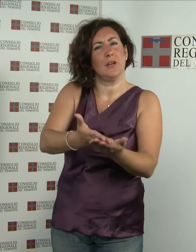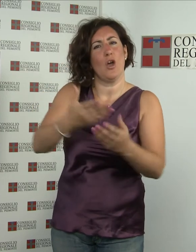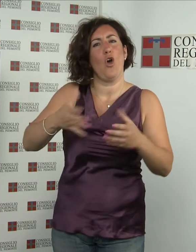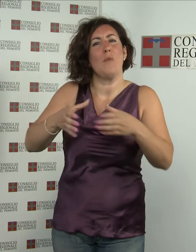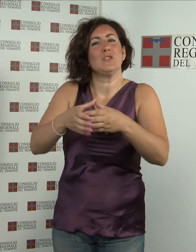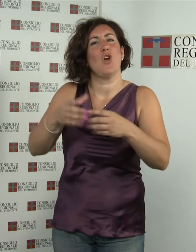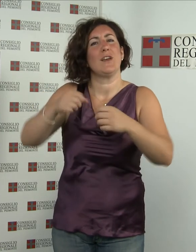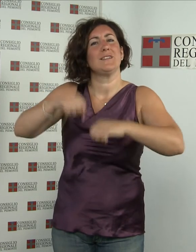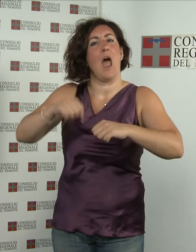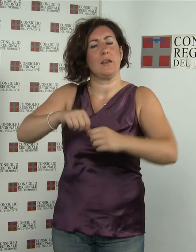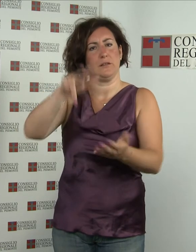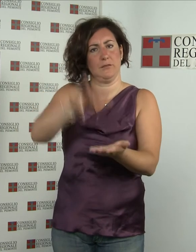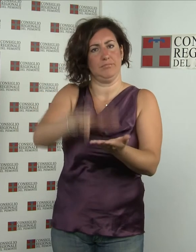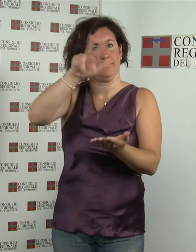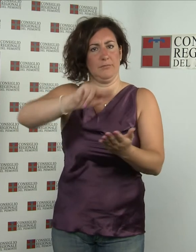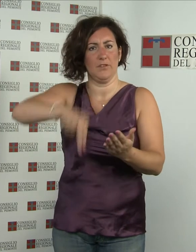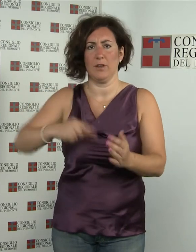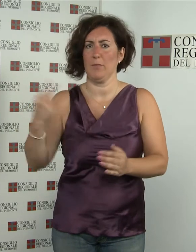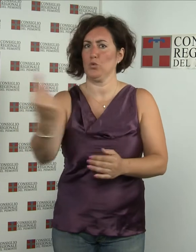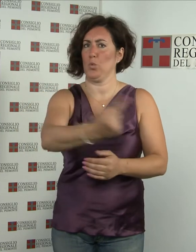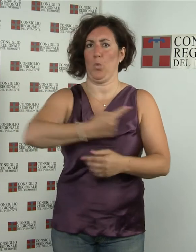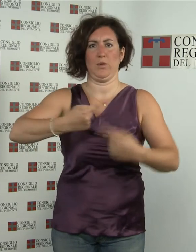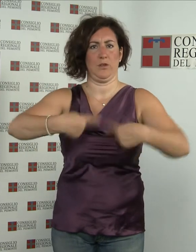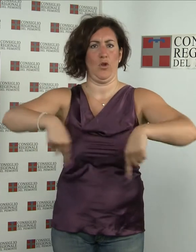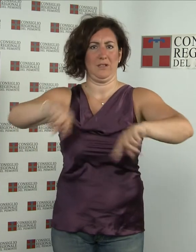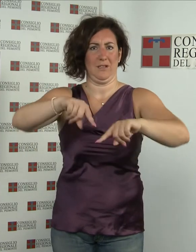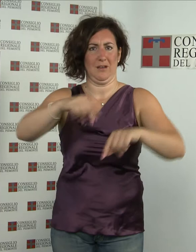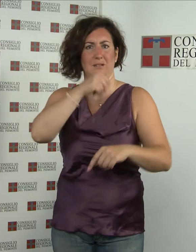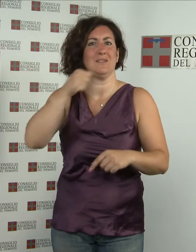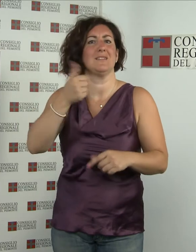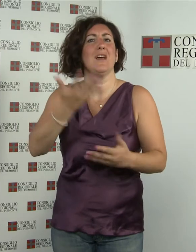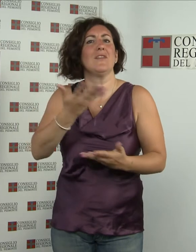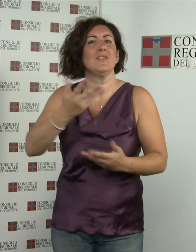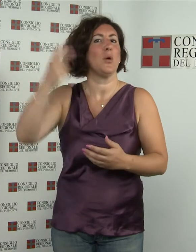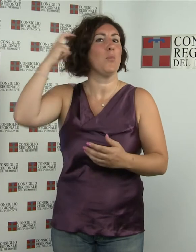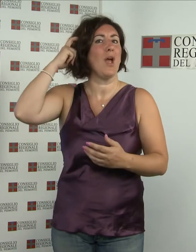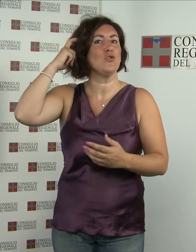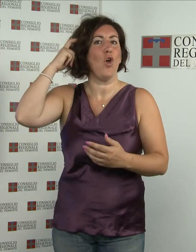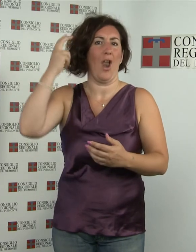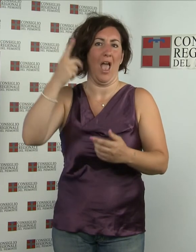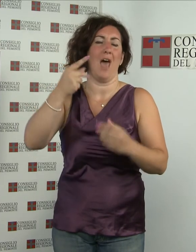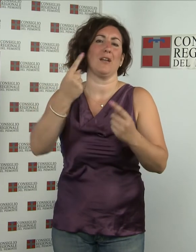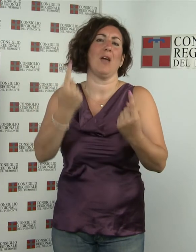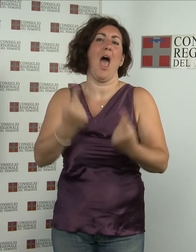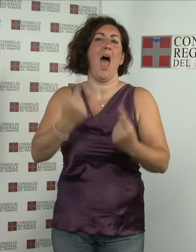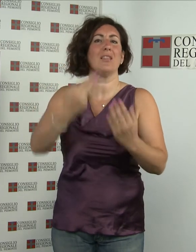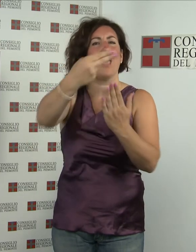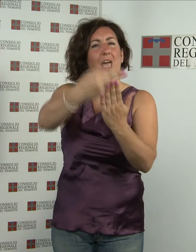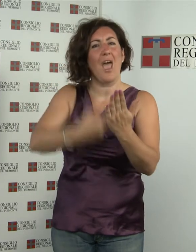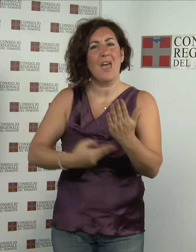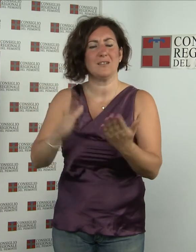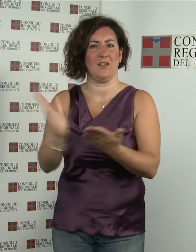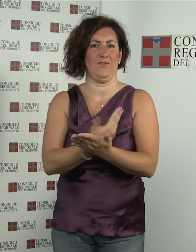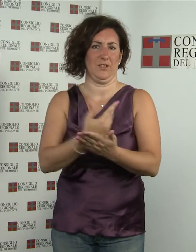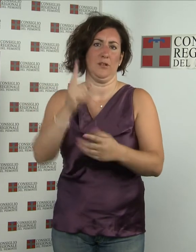e sottoscritto da tutti i consiglieri per abolire le liste di attesa per eseguire gli interventi di impianto cocleare e per consentire